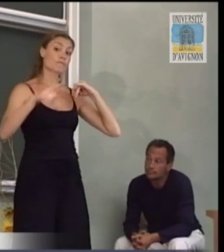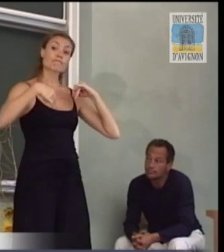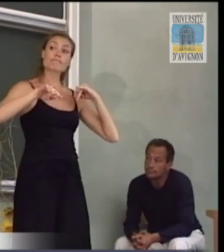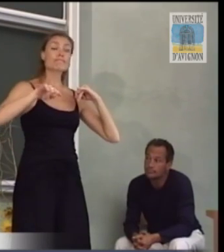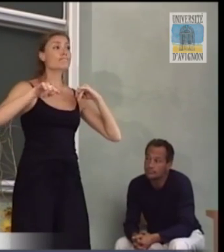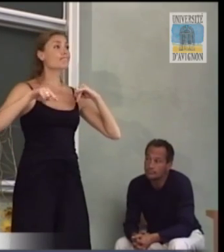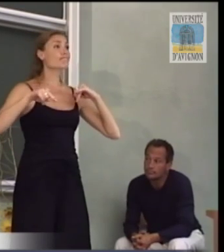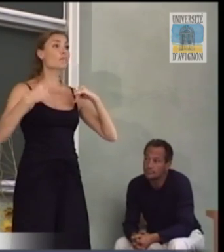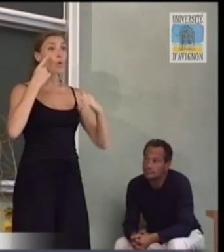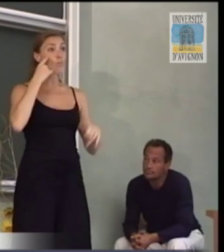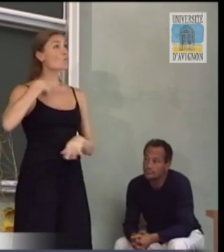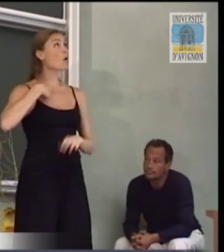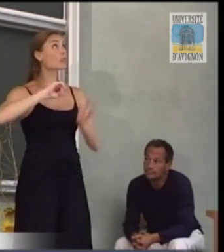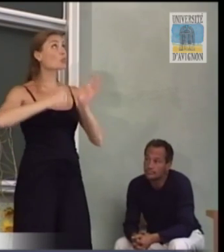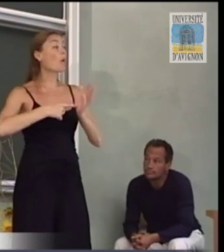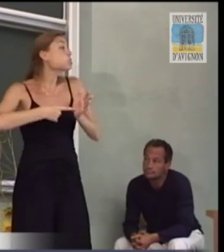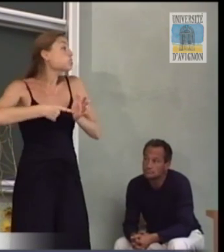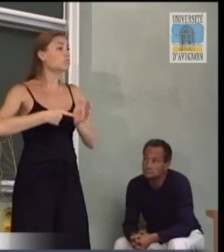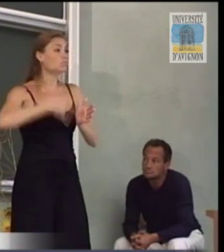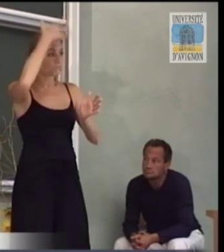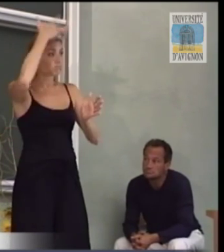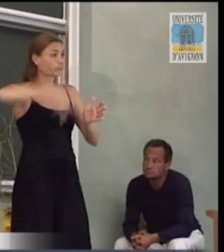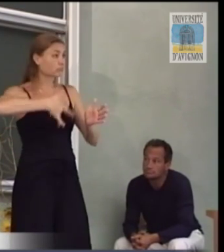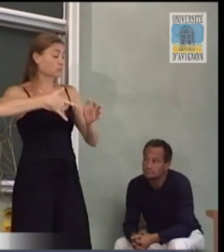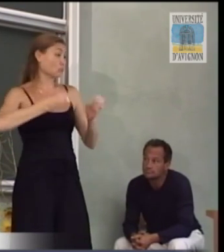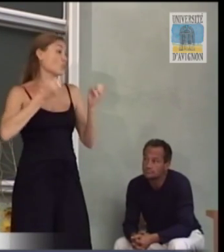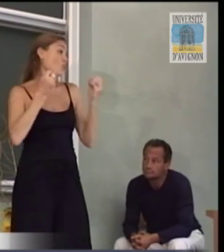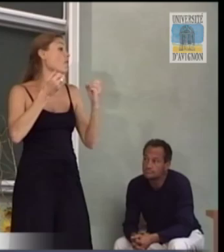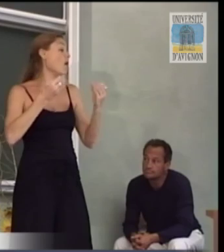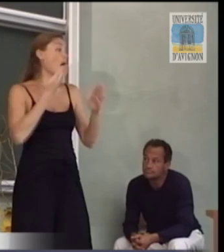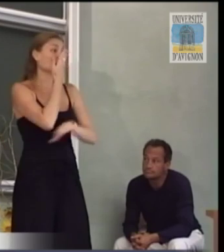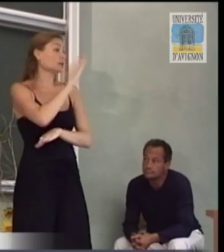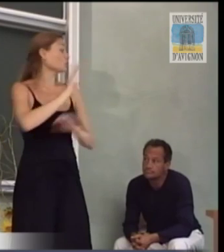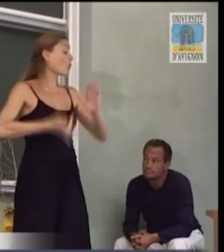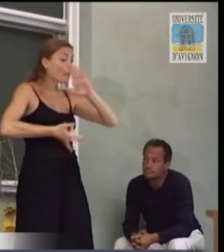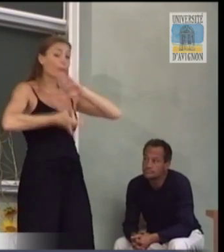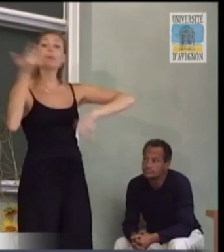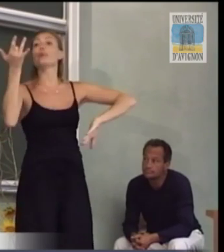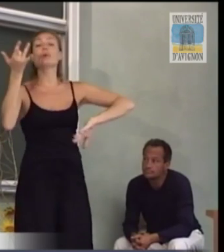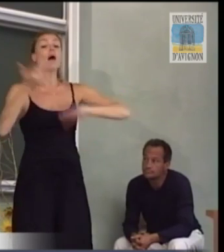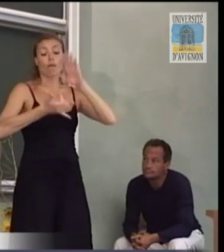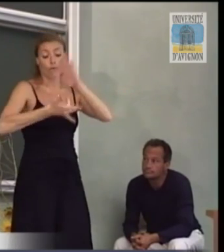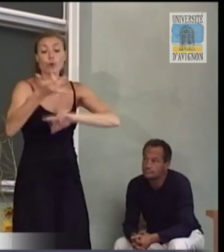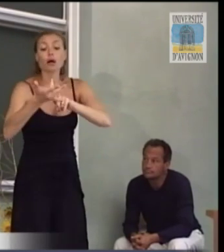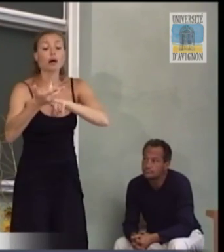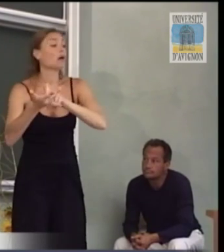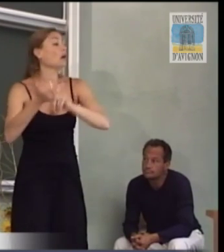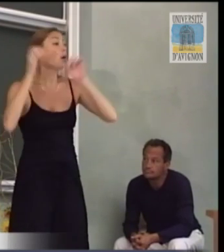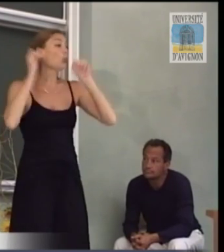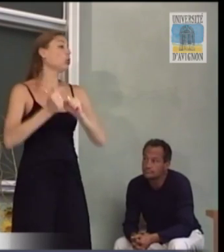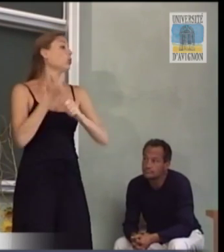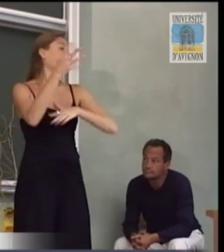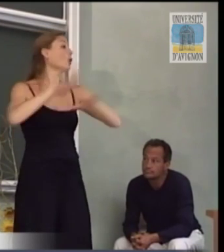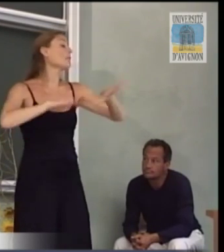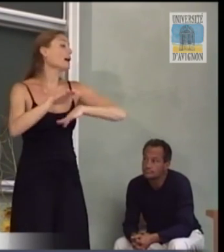toujours légitime, fuit dans d'autres paradis, n'est-ce pas, comme Baudelaire ou Rimbaud ou